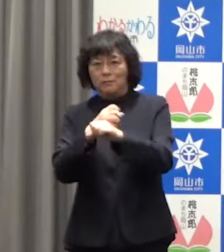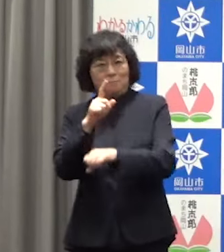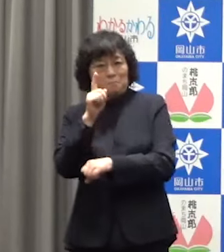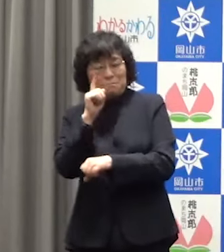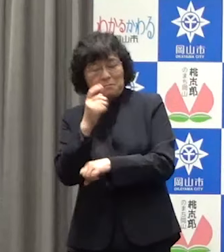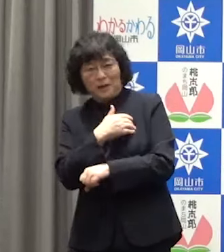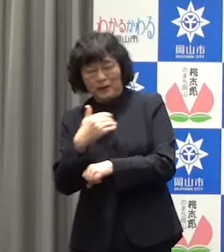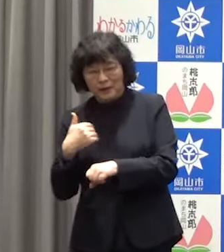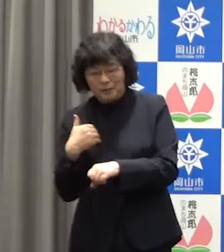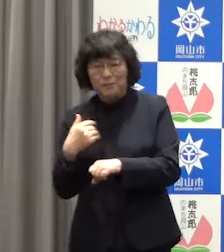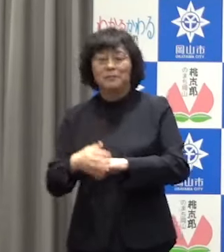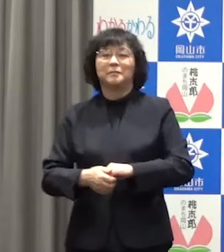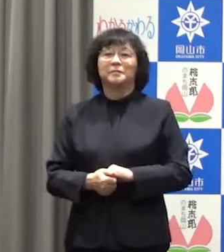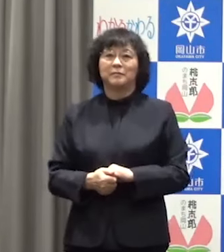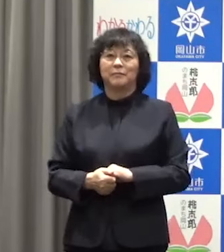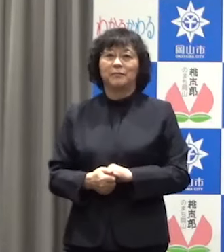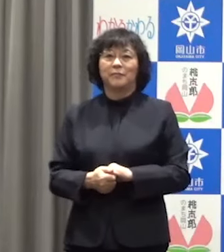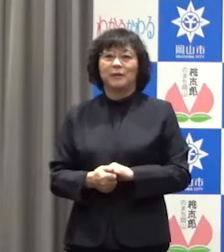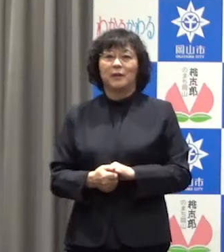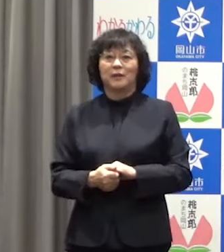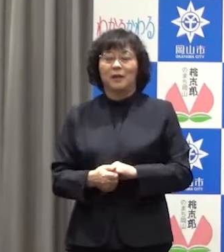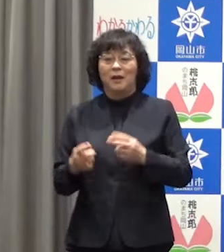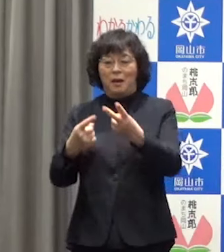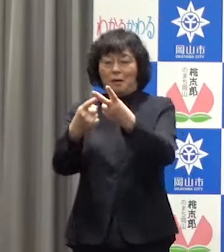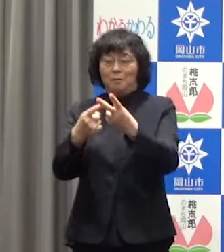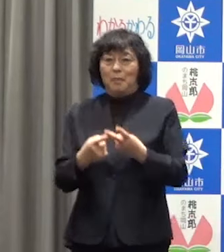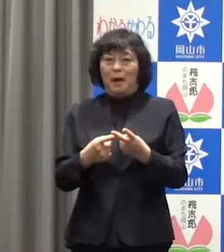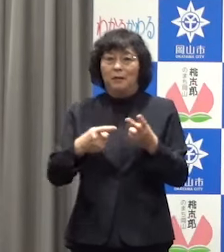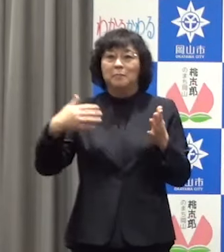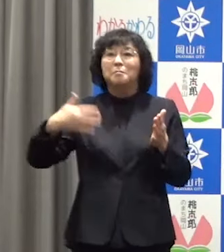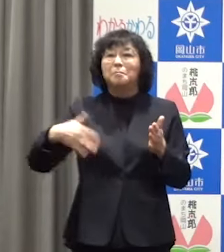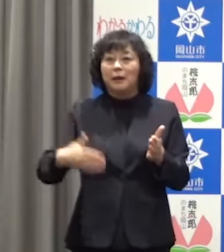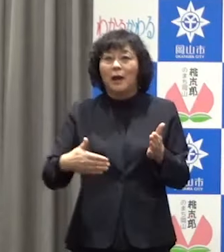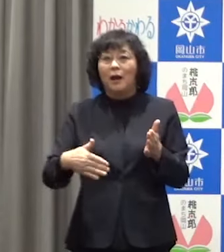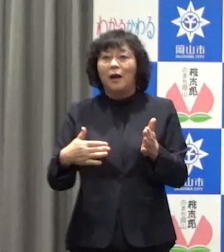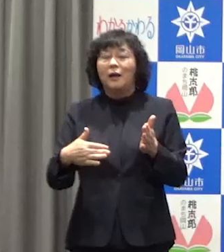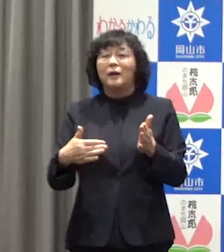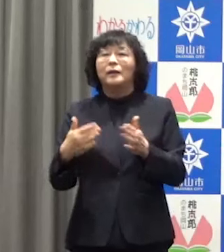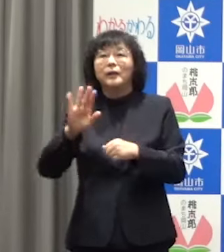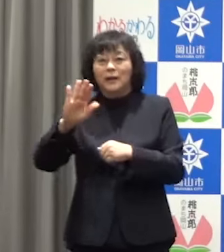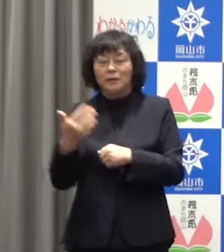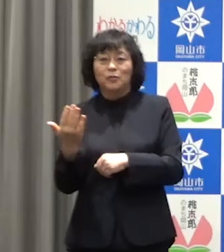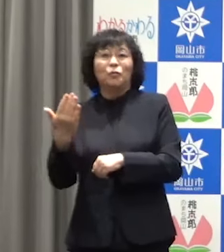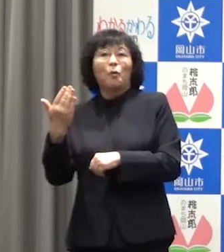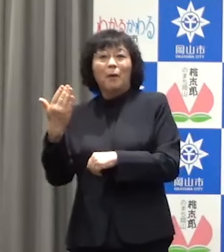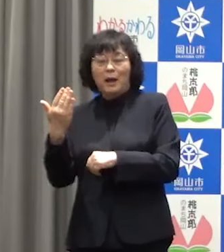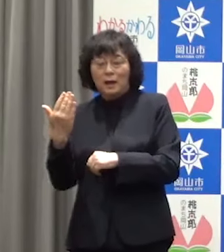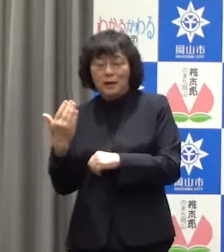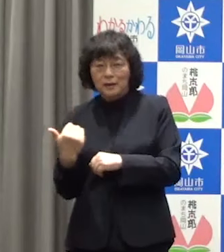紙3の通りですが、郵送を待たずに手軽に結果が分かるので、保護者の皆さんはぜひご利用いただければと思います